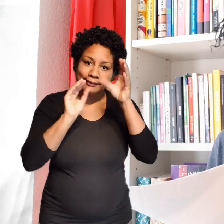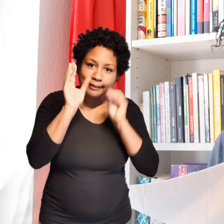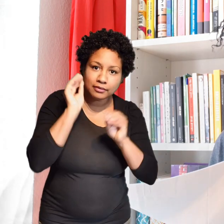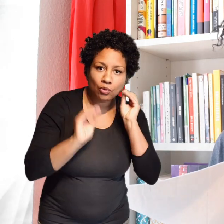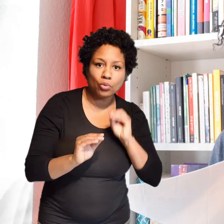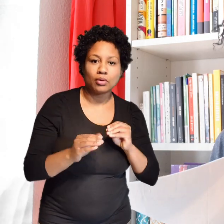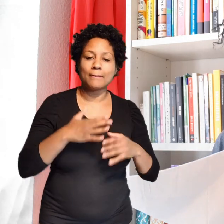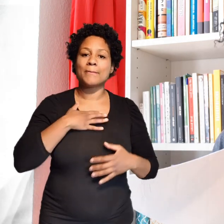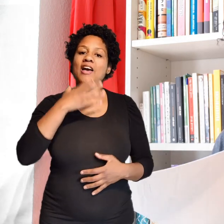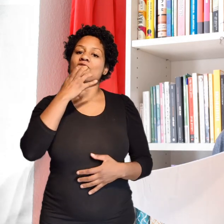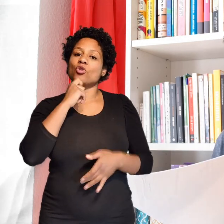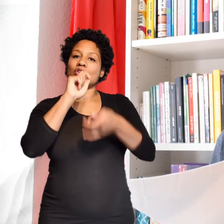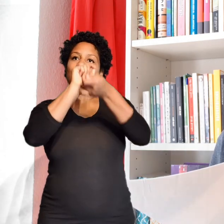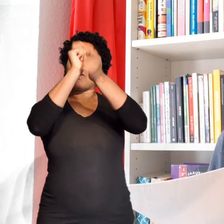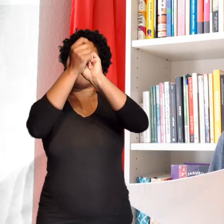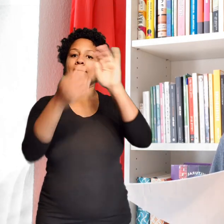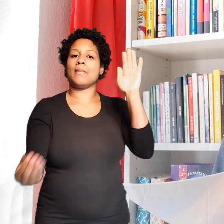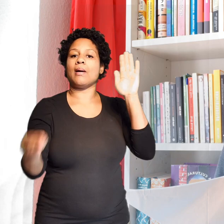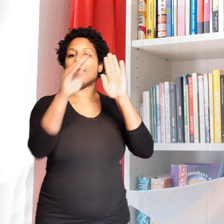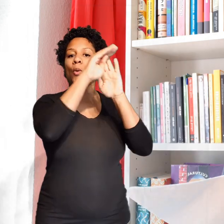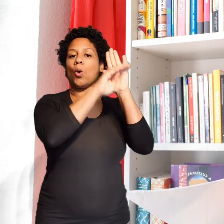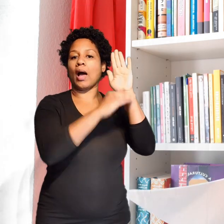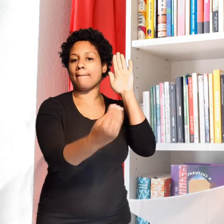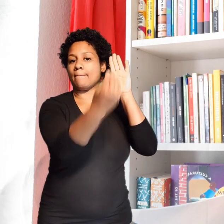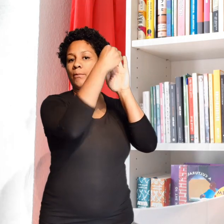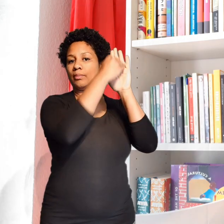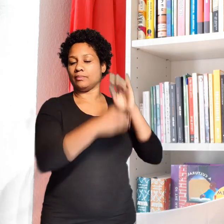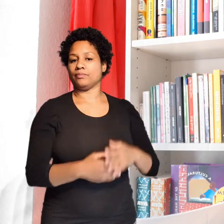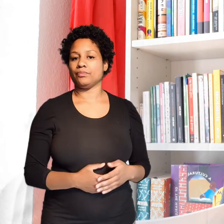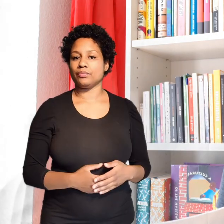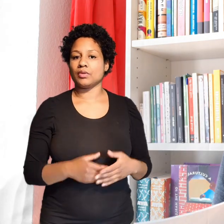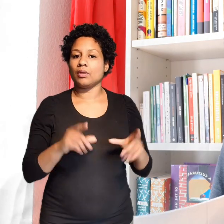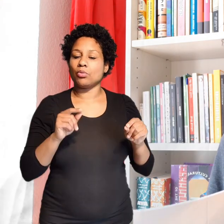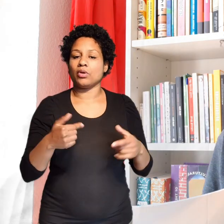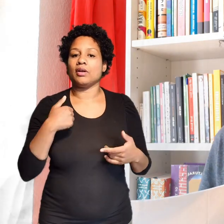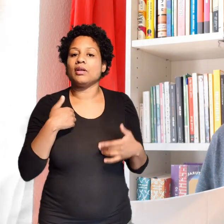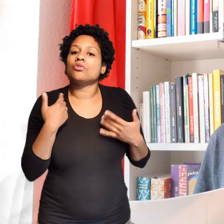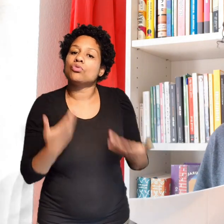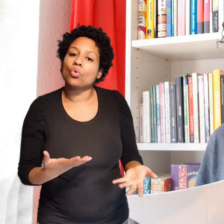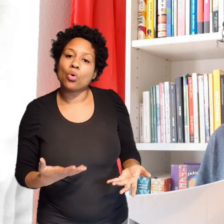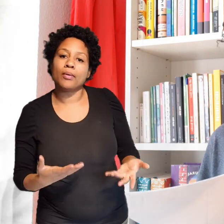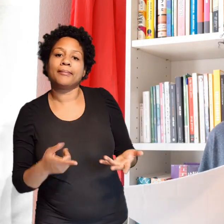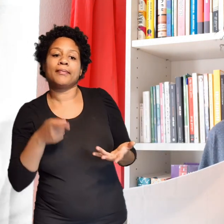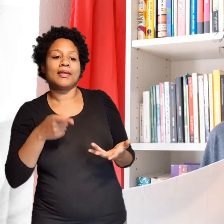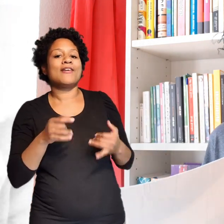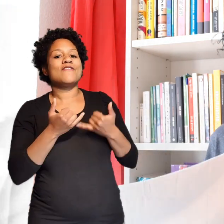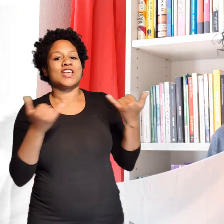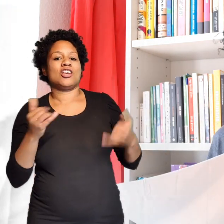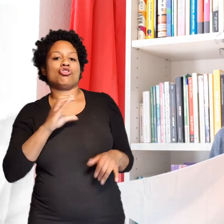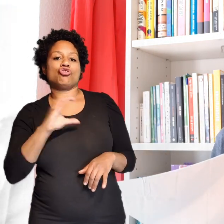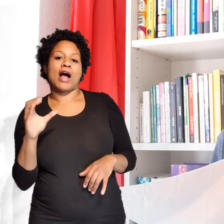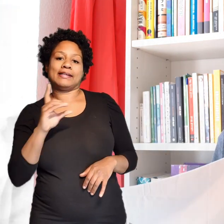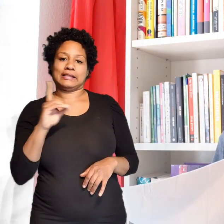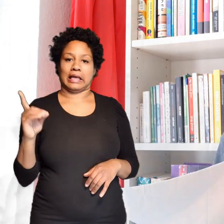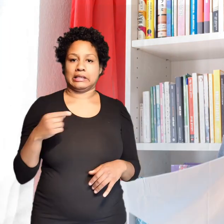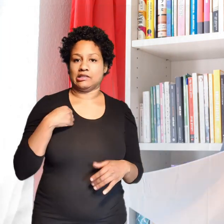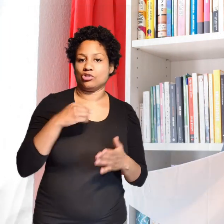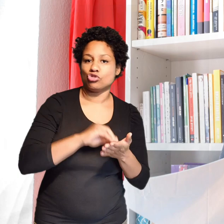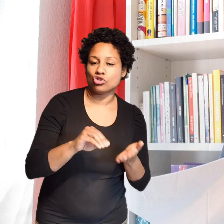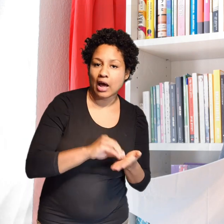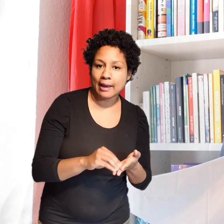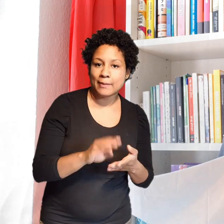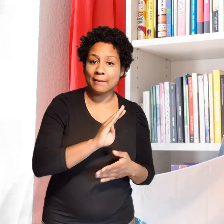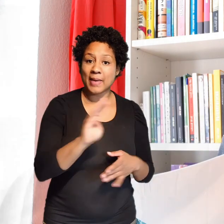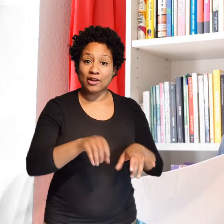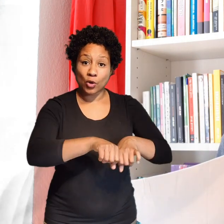Programm. Somit schreibe ich in der Tradition von Geoffrey Chaucer und Charles Dickens, von Bertolt Brecht und Heinrich